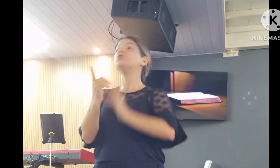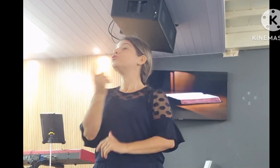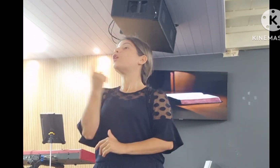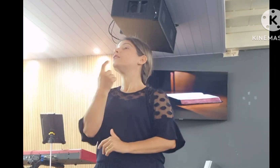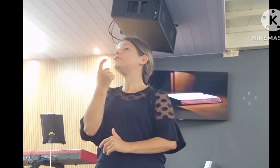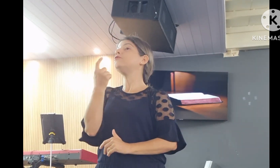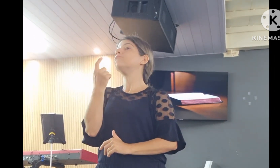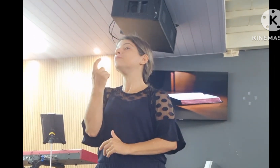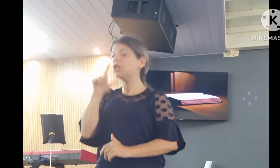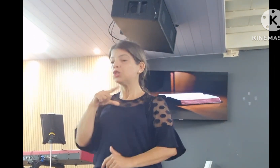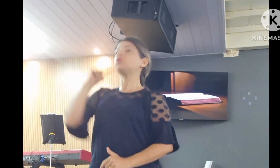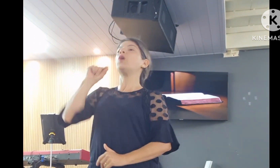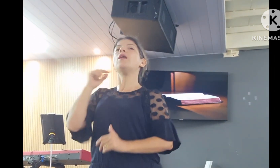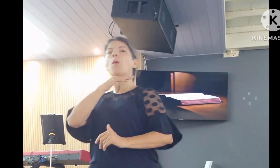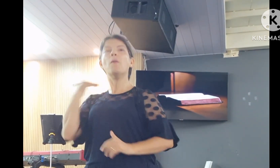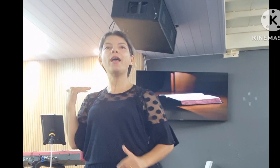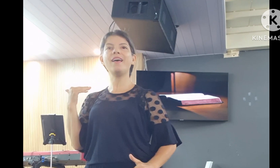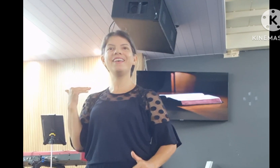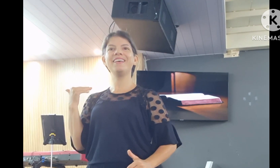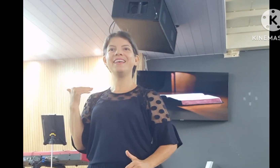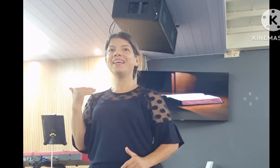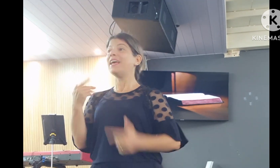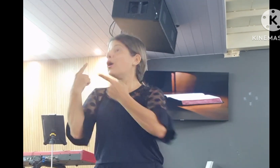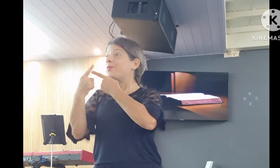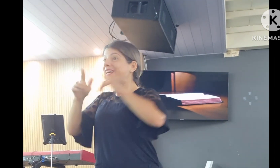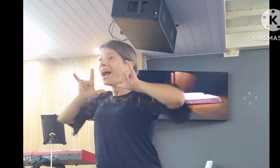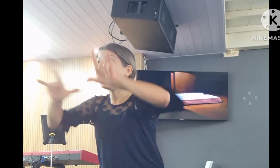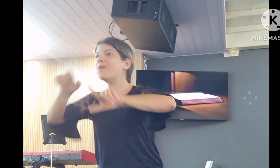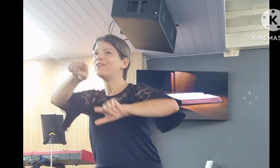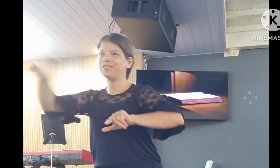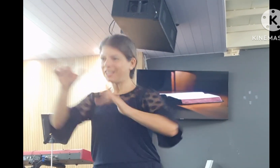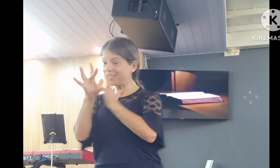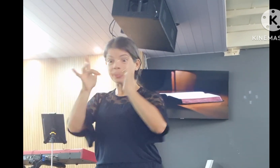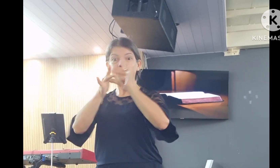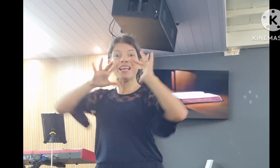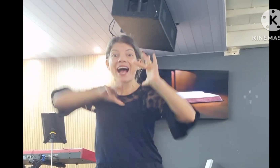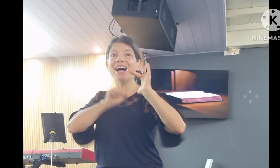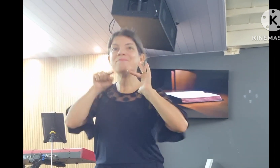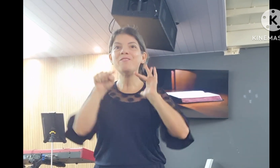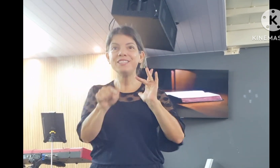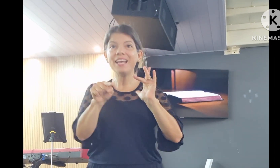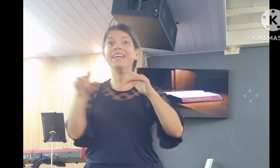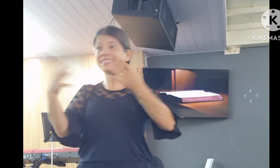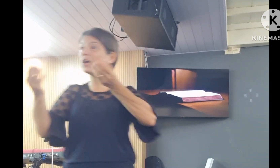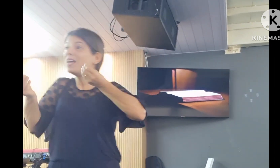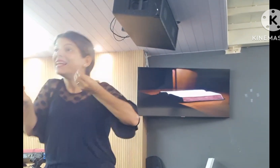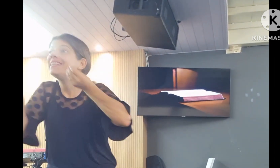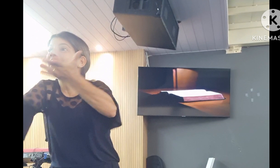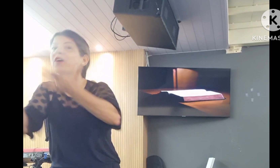você? Não. Ele te amou de uma forma tão extraordinária que Ele tomou sobre